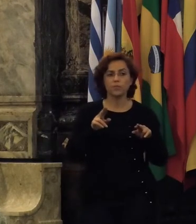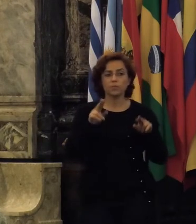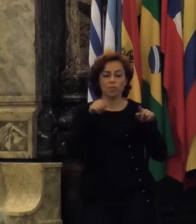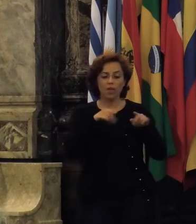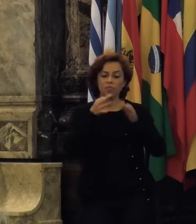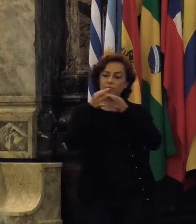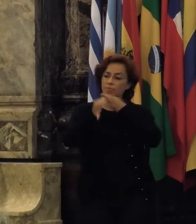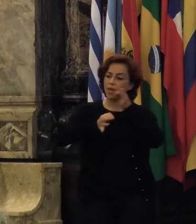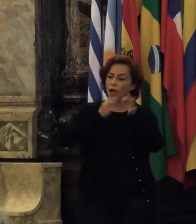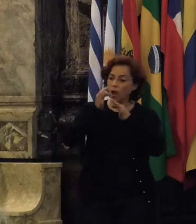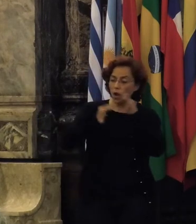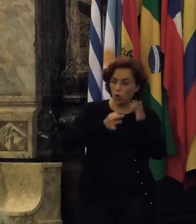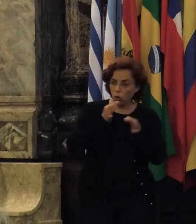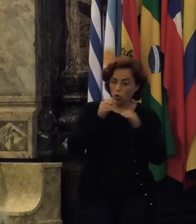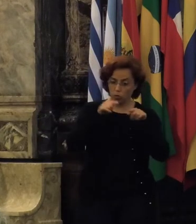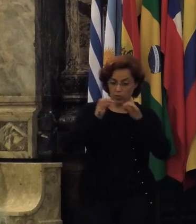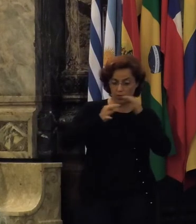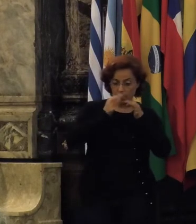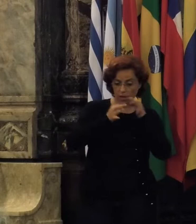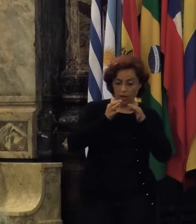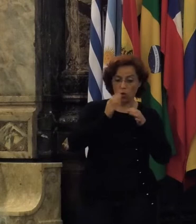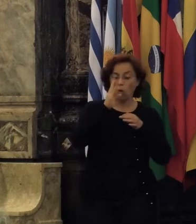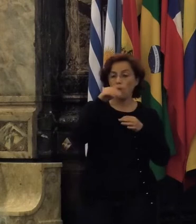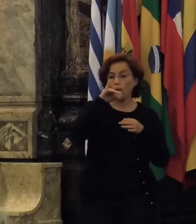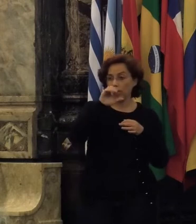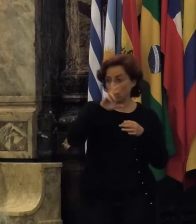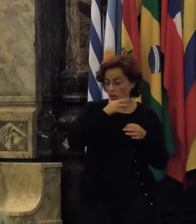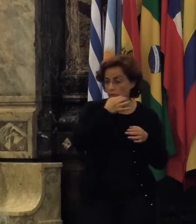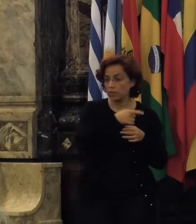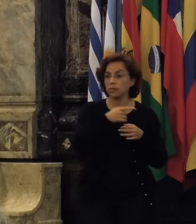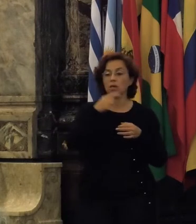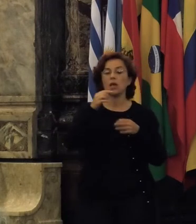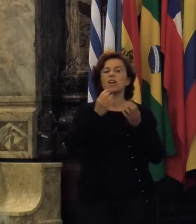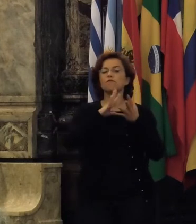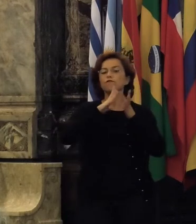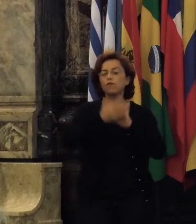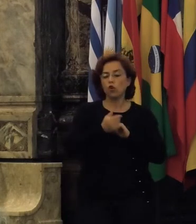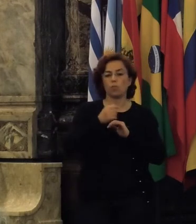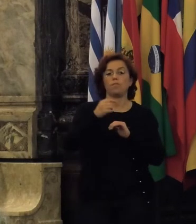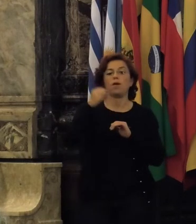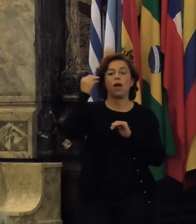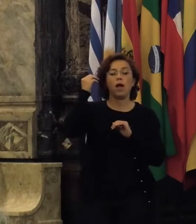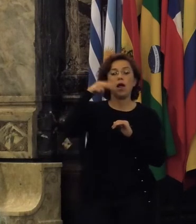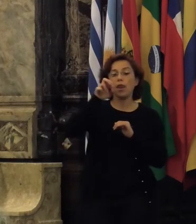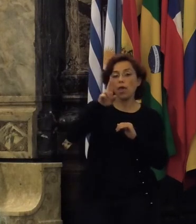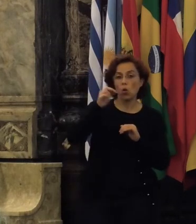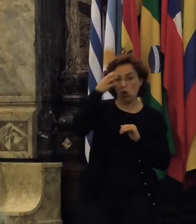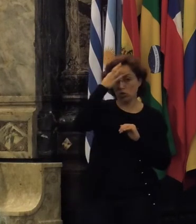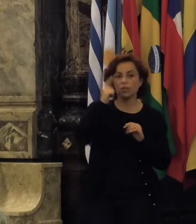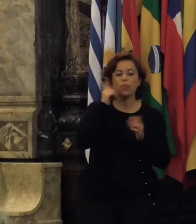este diálogo en el cual, como plantea Pommier, de qué manera las neurociencias demuestran el psicoanálisis? ¿Es lo mismo